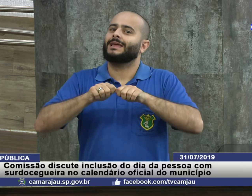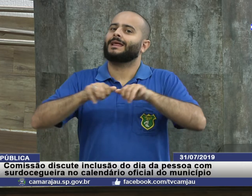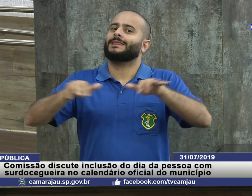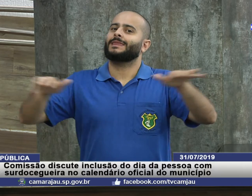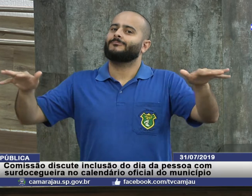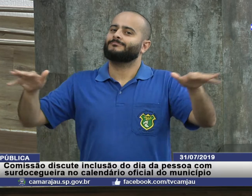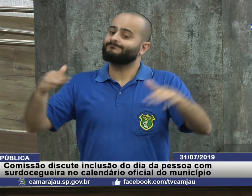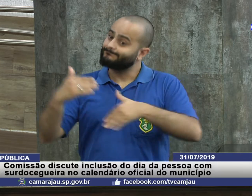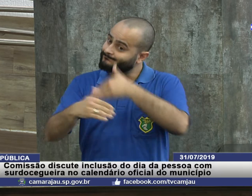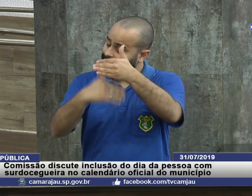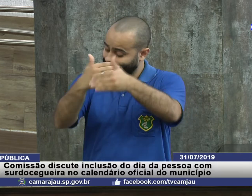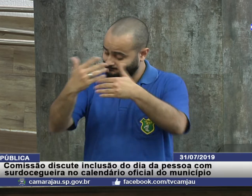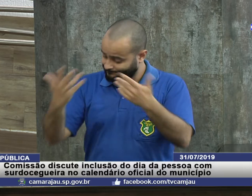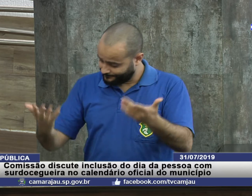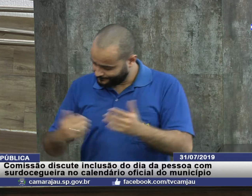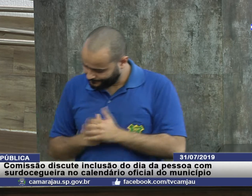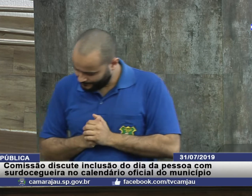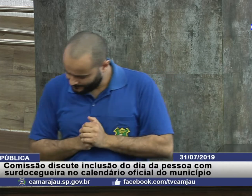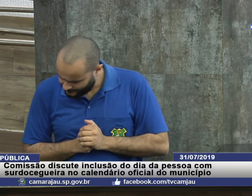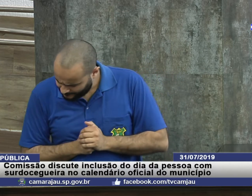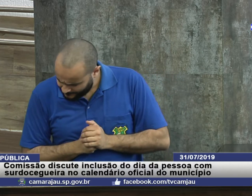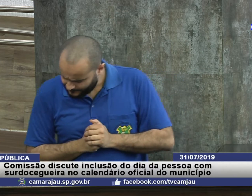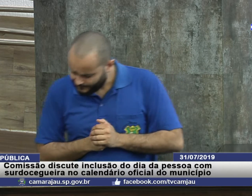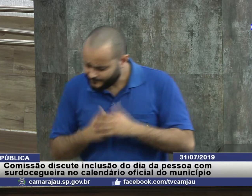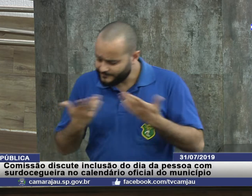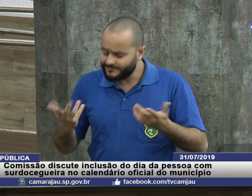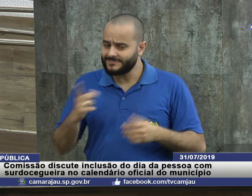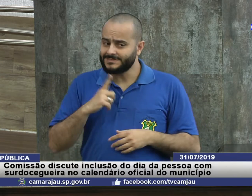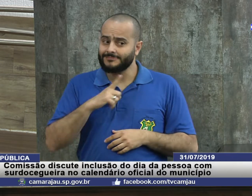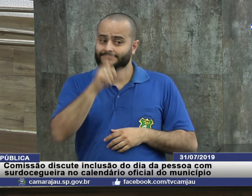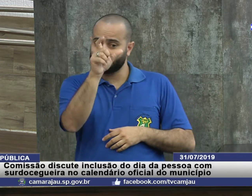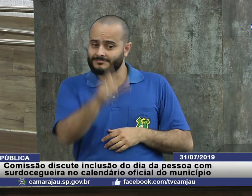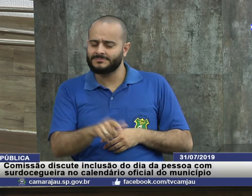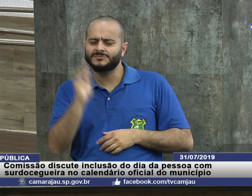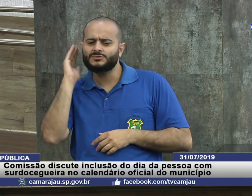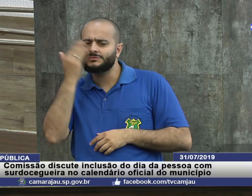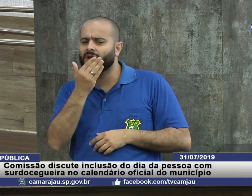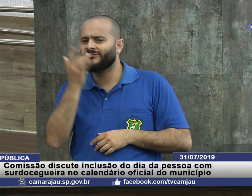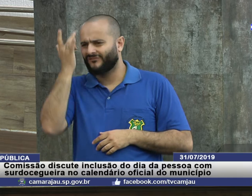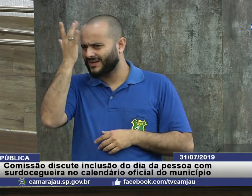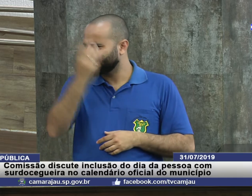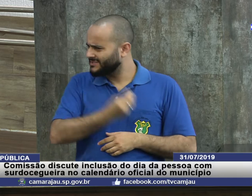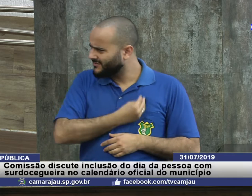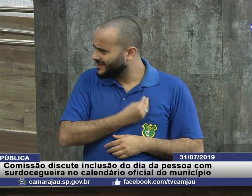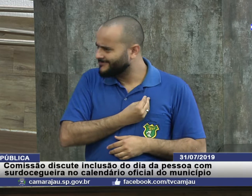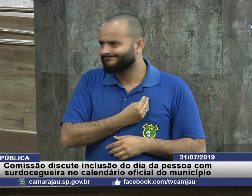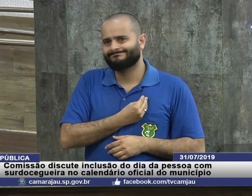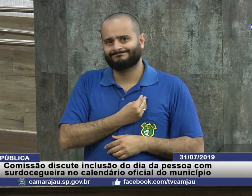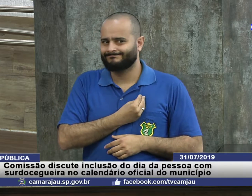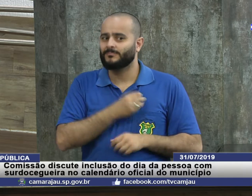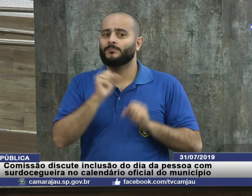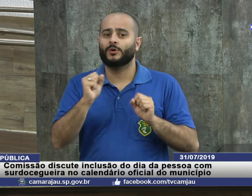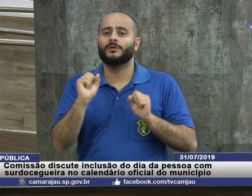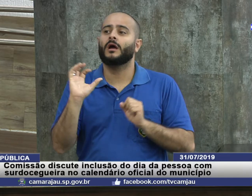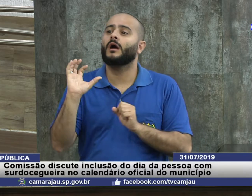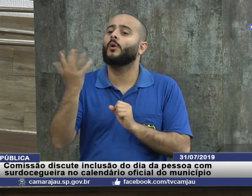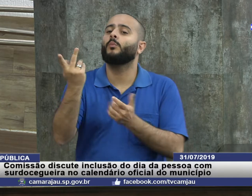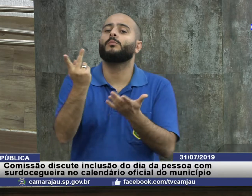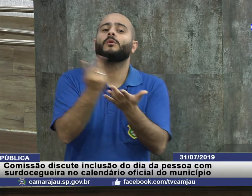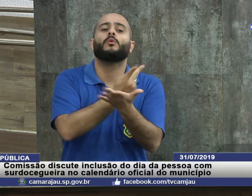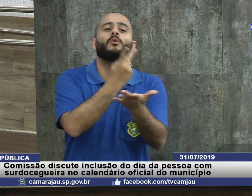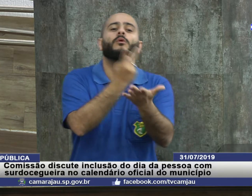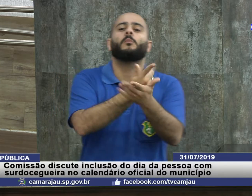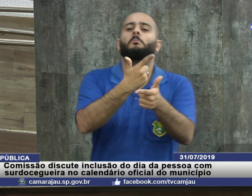já são muito produzidas hoje no Brasil. No entanto, na surdo-cegueira ainda é algo muito novo, muito recente. A vida de uma pessoa